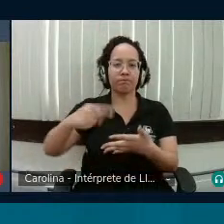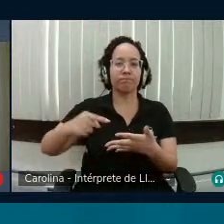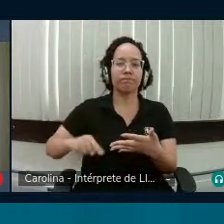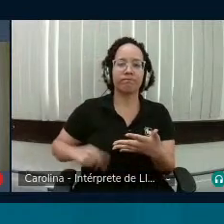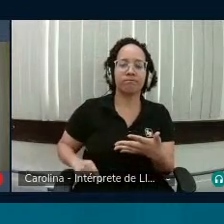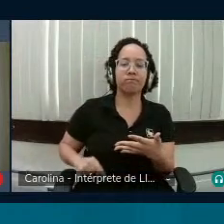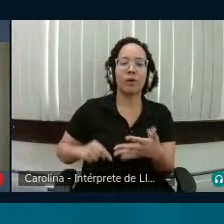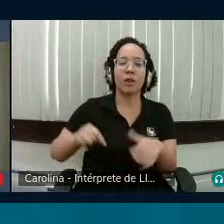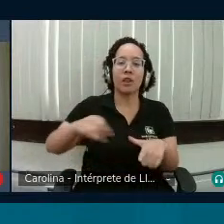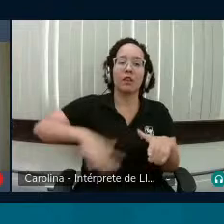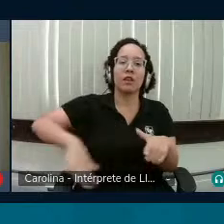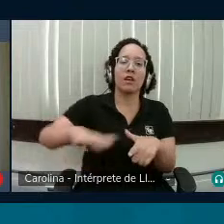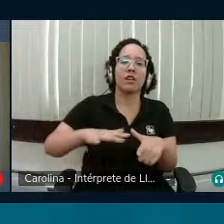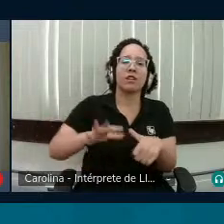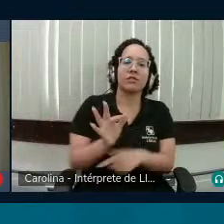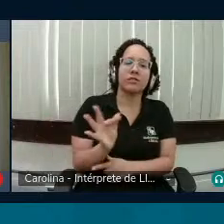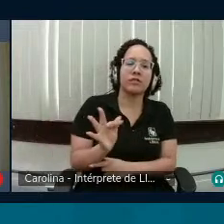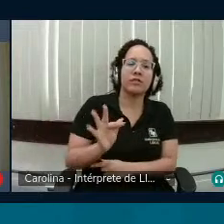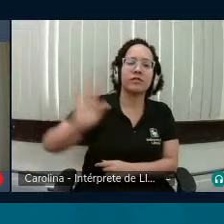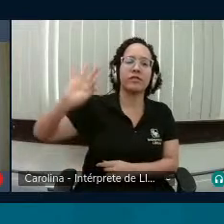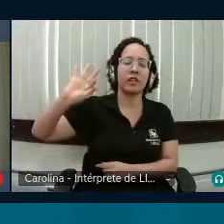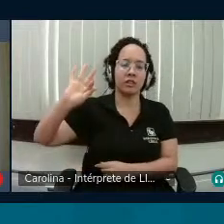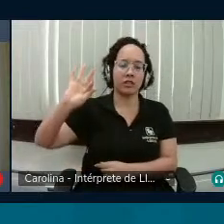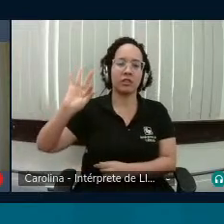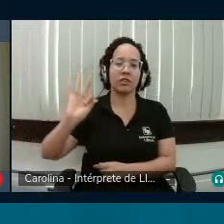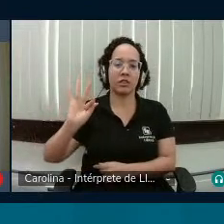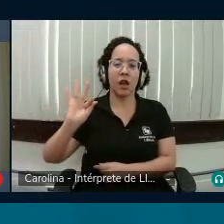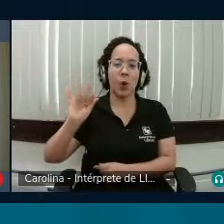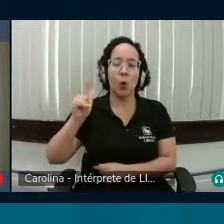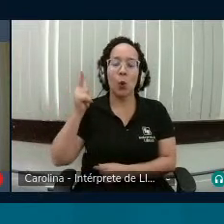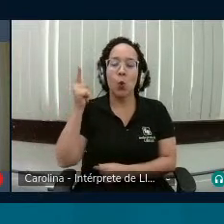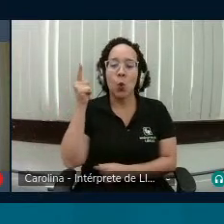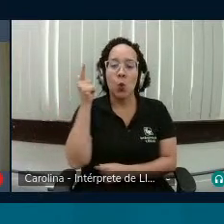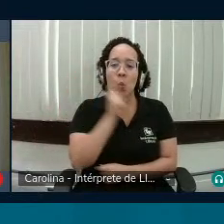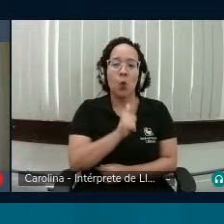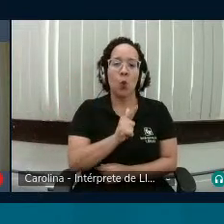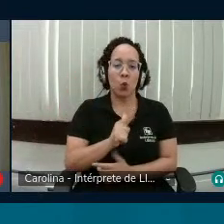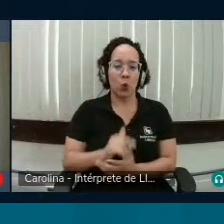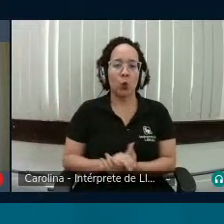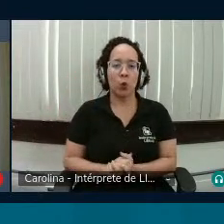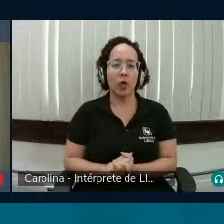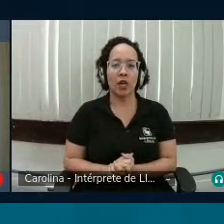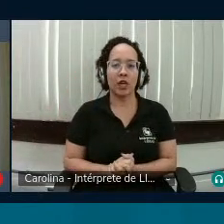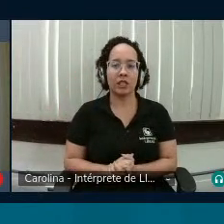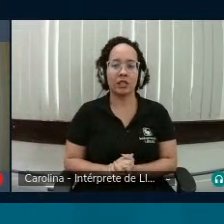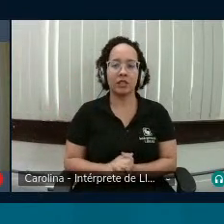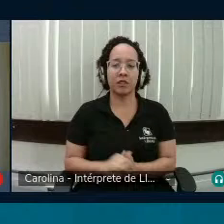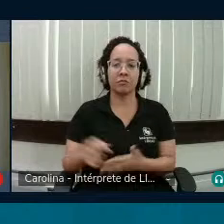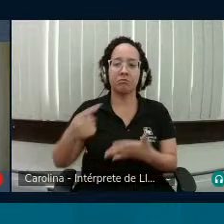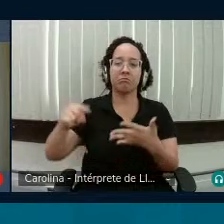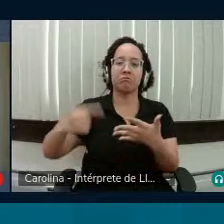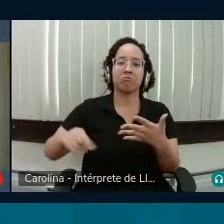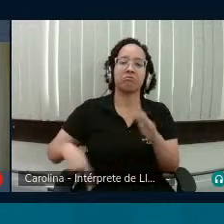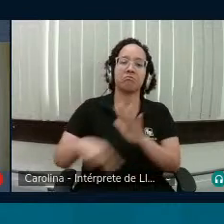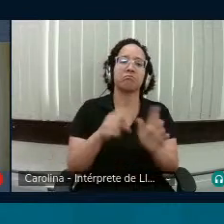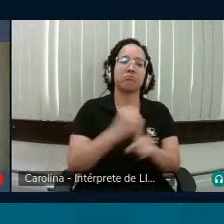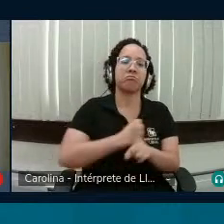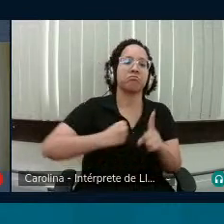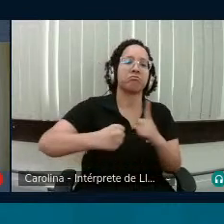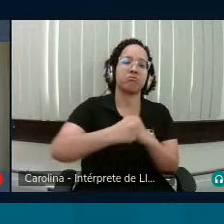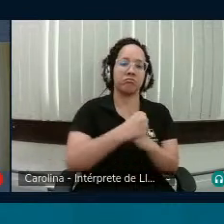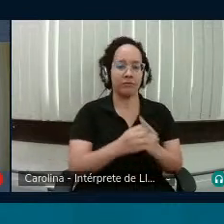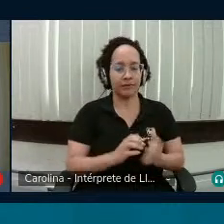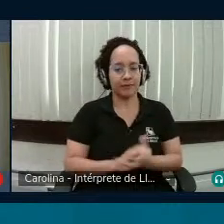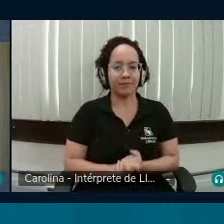a rede federal seja cada vez mais, que atenda cada vez mais, né, as demandas que a sociedade apresenta para todos